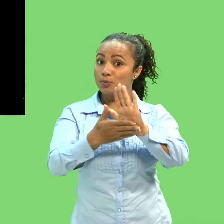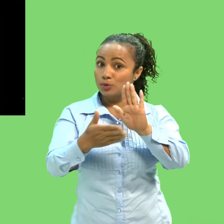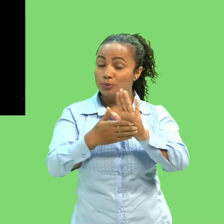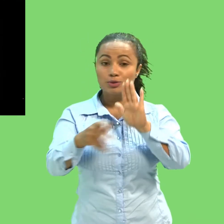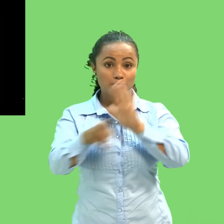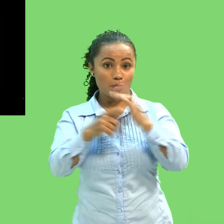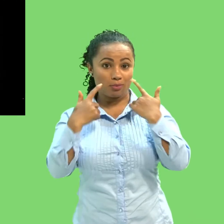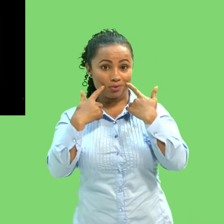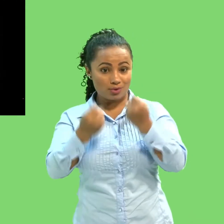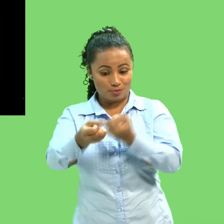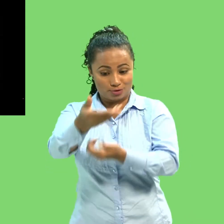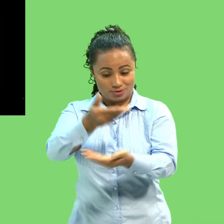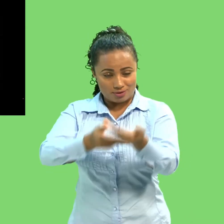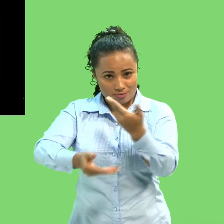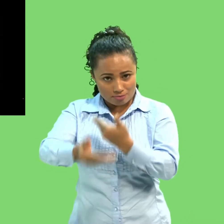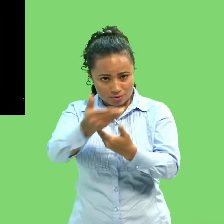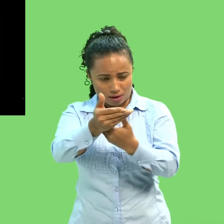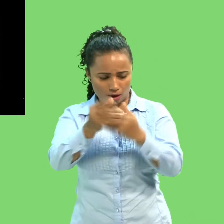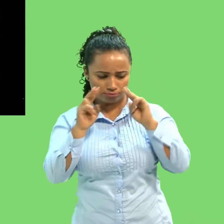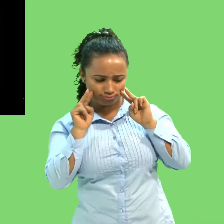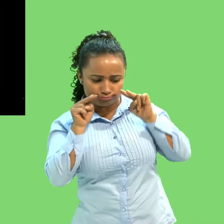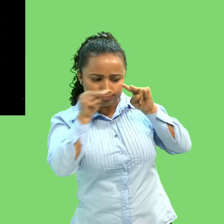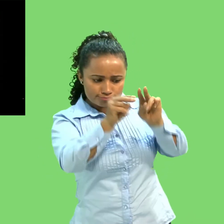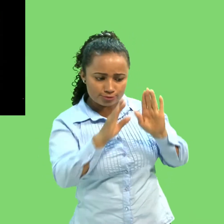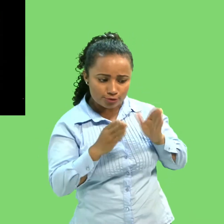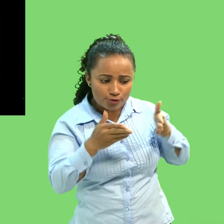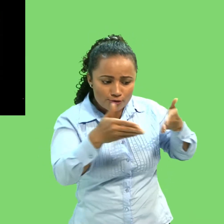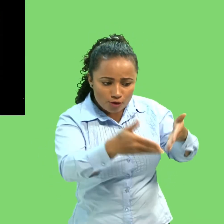aplicada, ela se detém nesse aspecto.